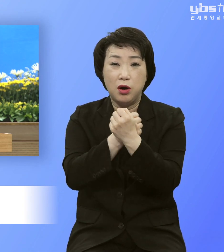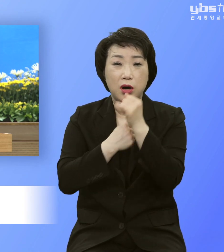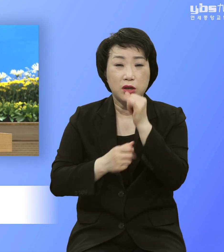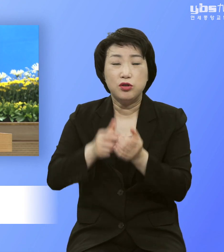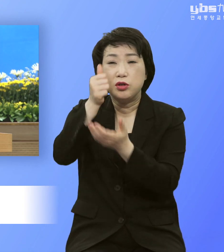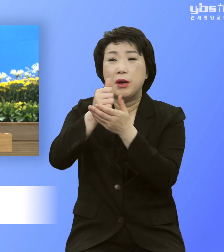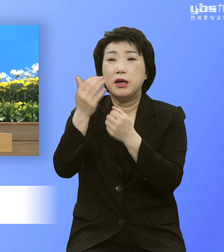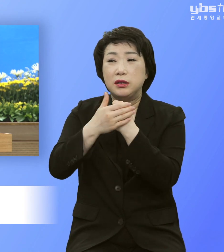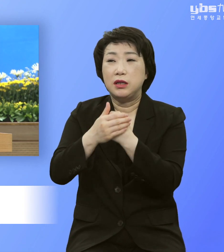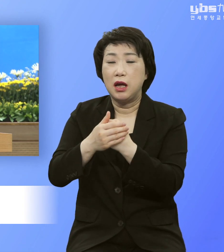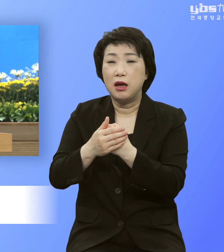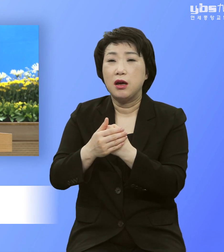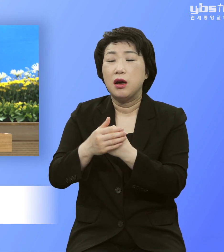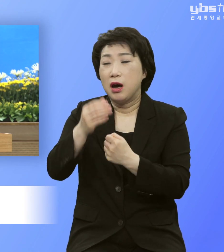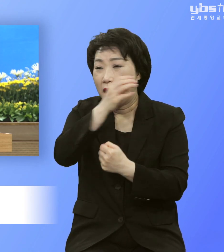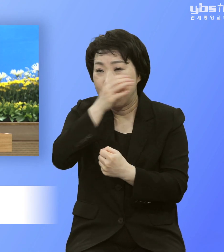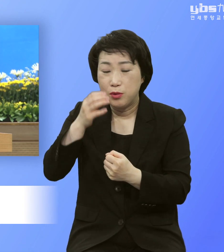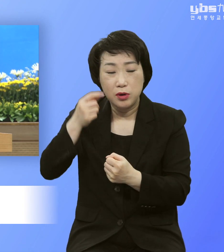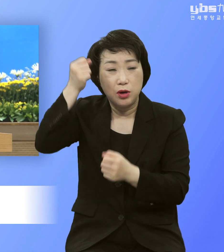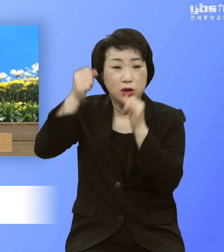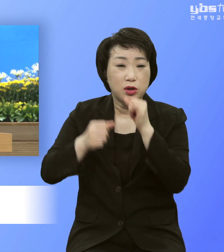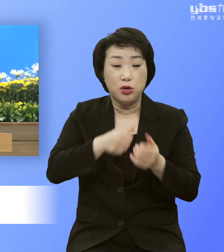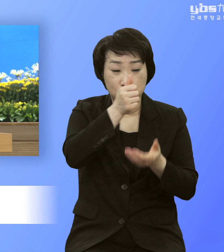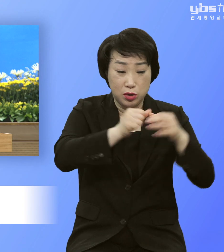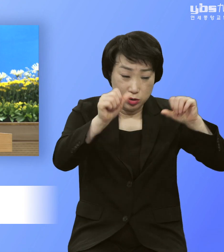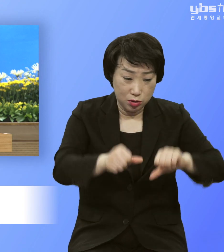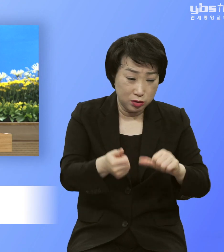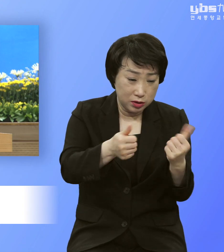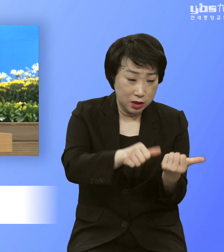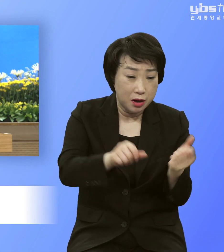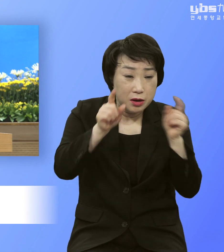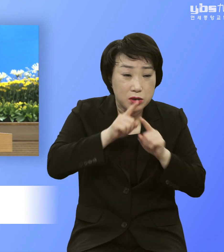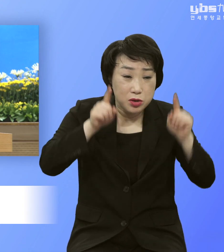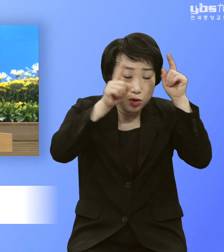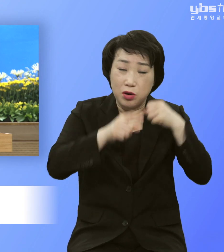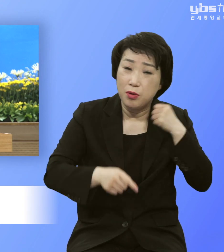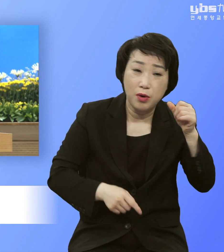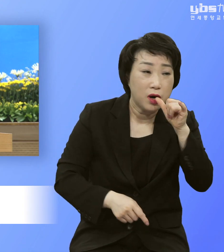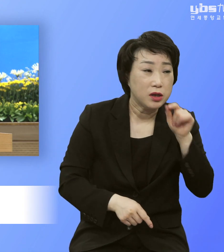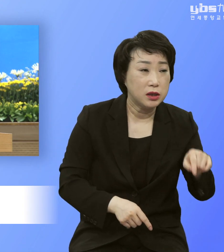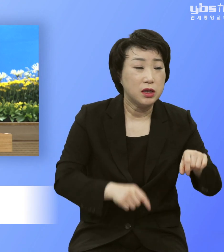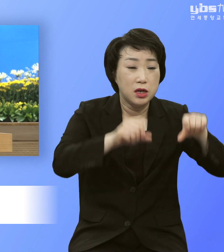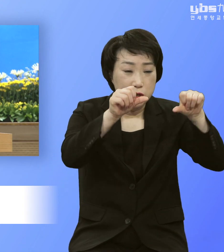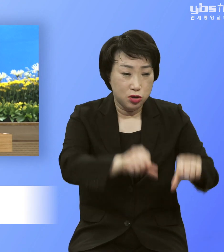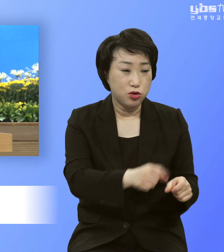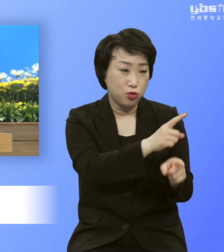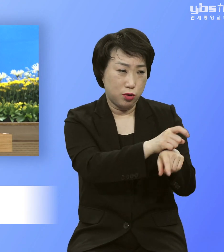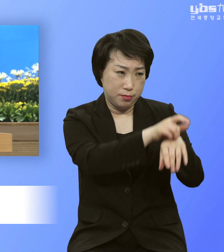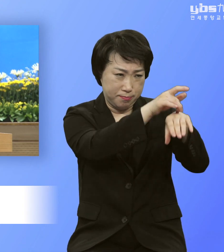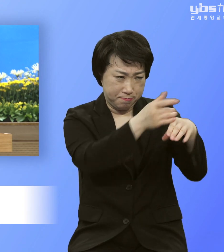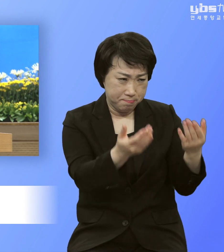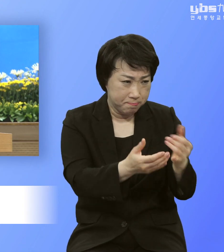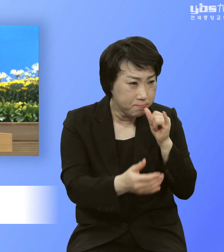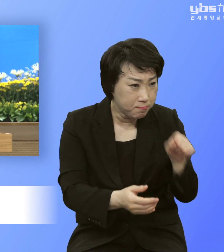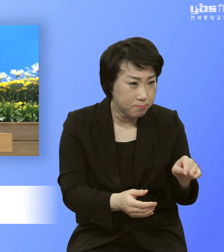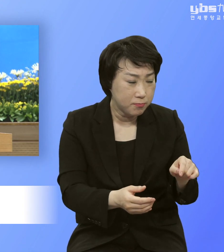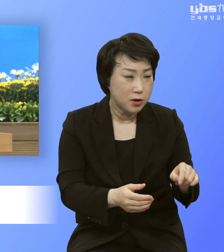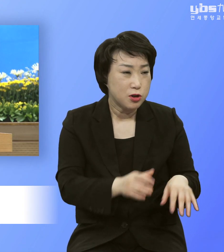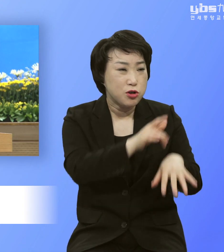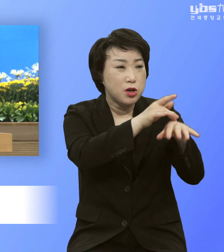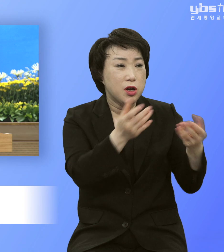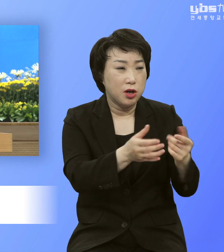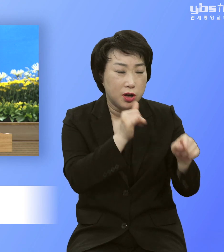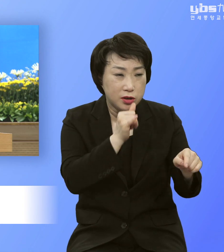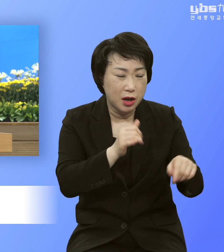약속을 남용하게 만들면서 그렇게 죄로 저주로 사망으로 지옥으로 빠져들게 만드는 이 저주받은 사단 마귀야,